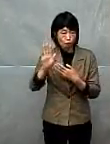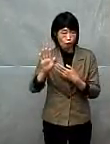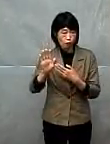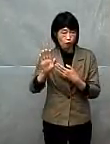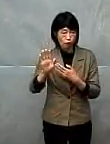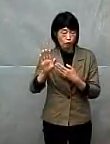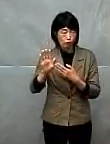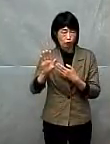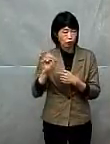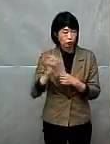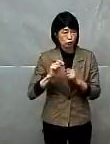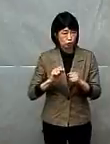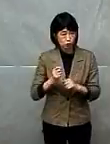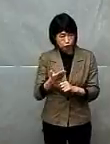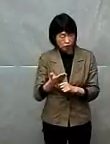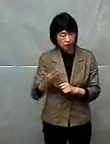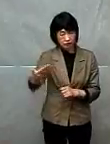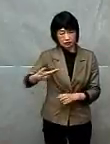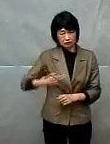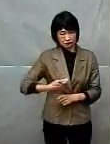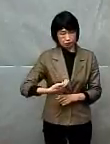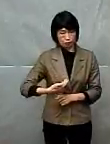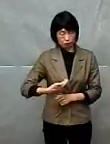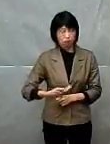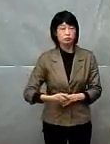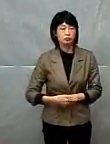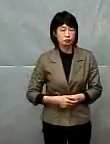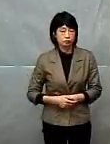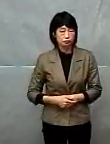かというご質問でありますけれども、